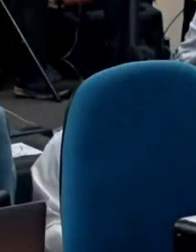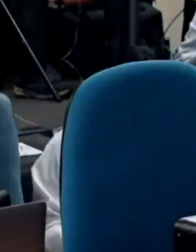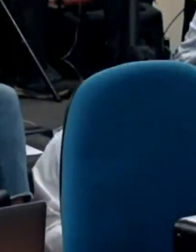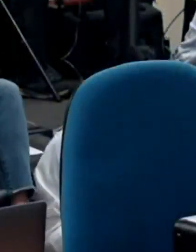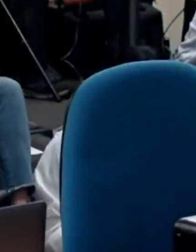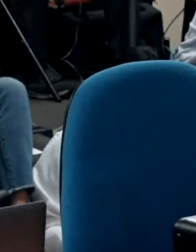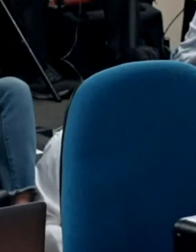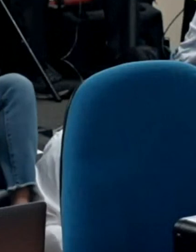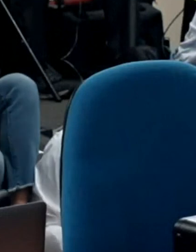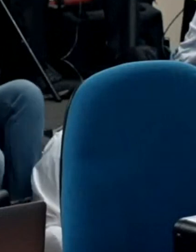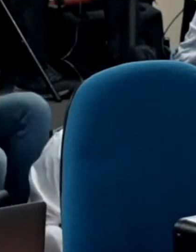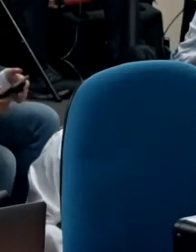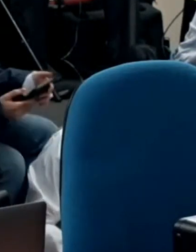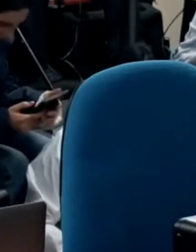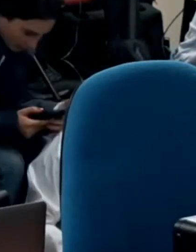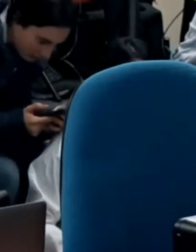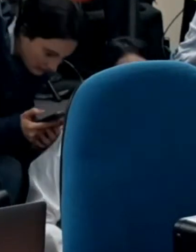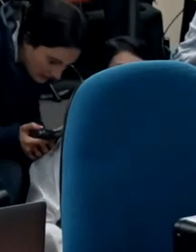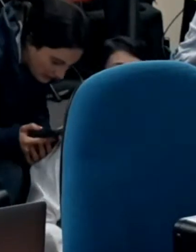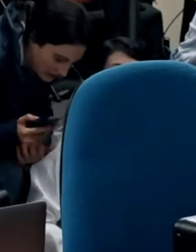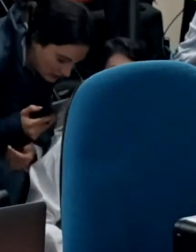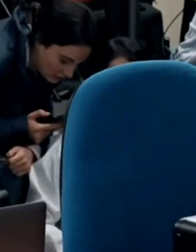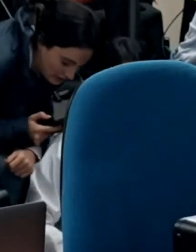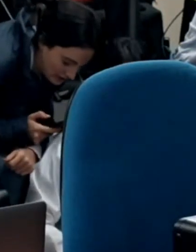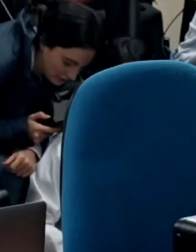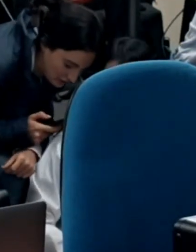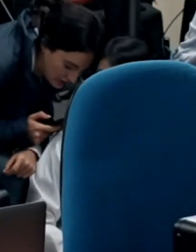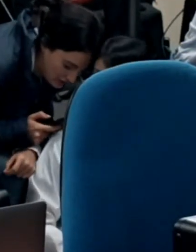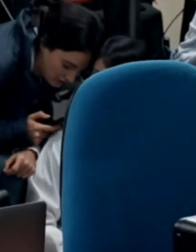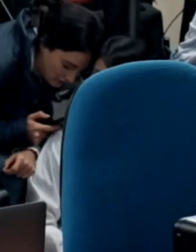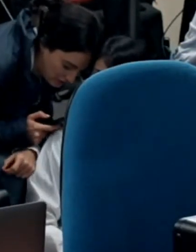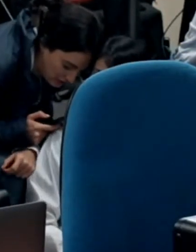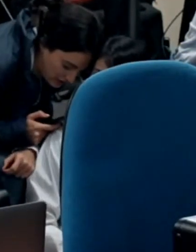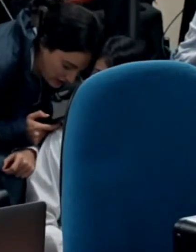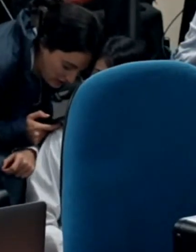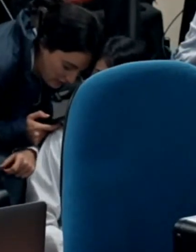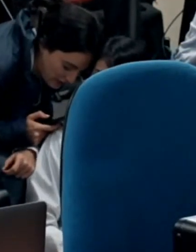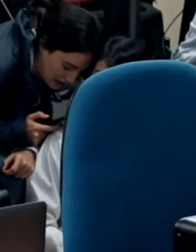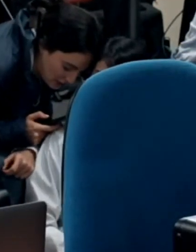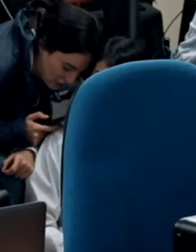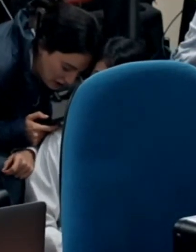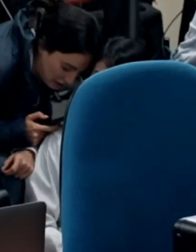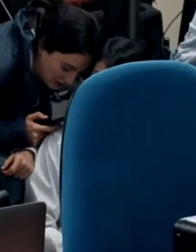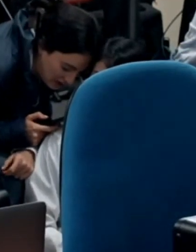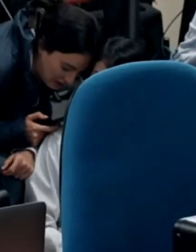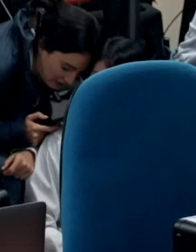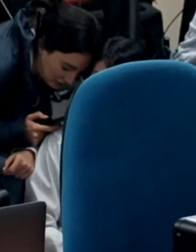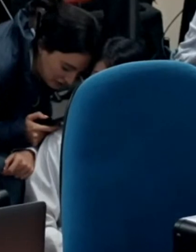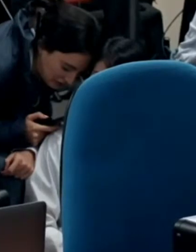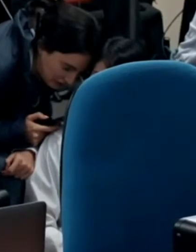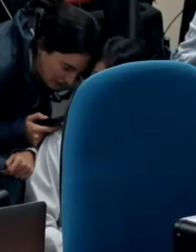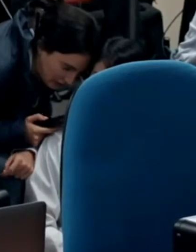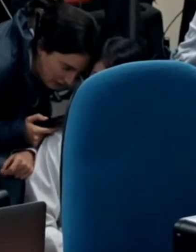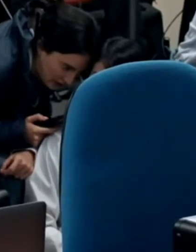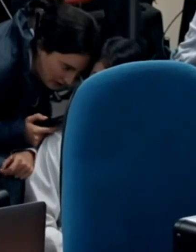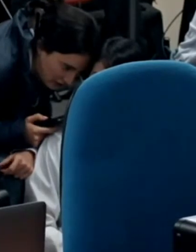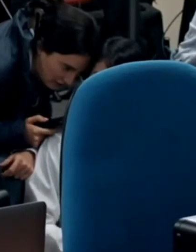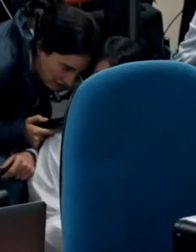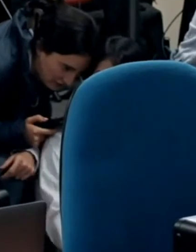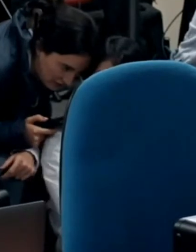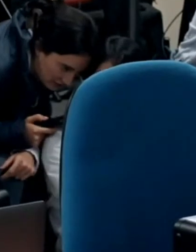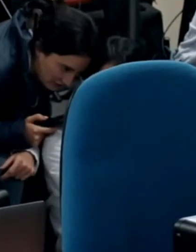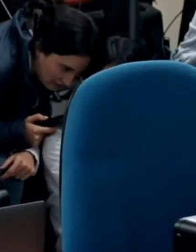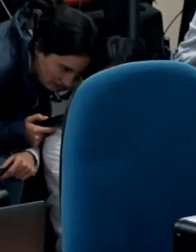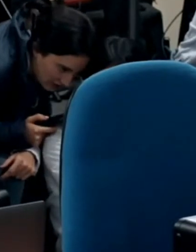sé que aquí está el secretario de Hacienda. No tengo la oportunidad de verlo en el podio, pero si puede respondernos.